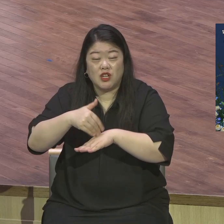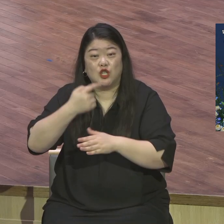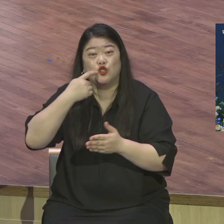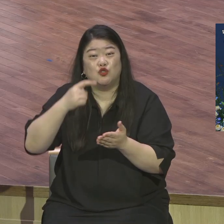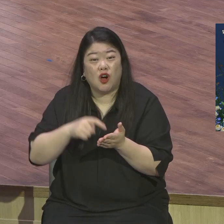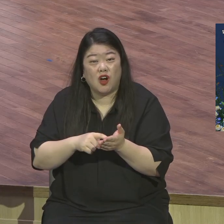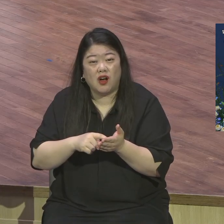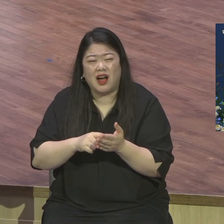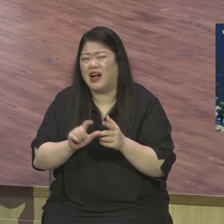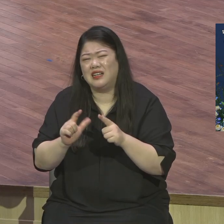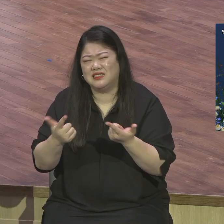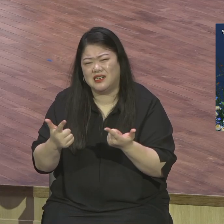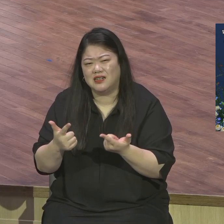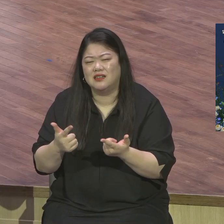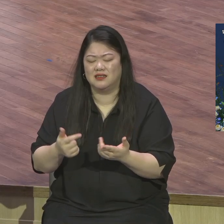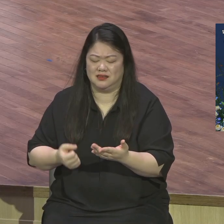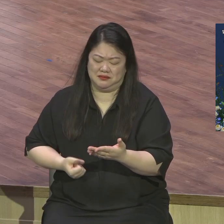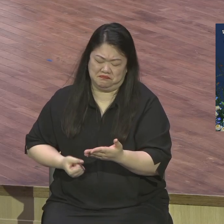결단해야 됩니다